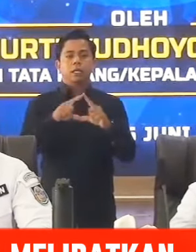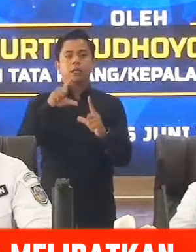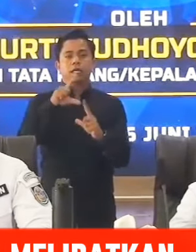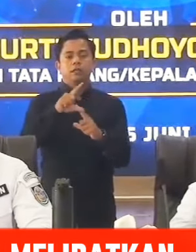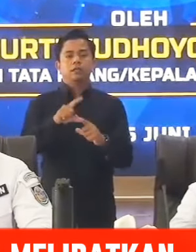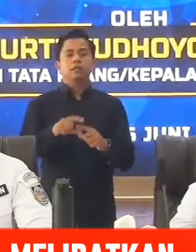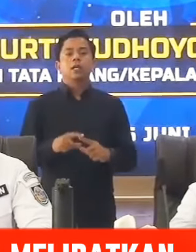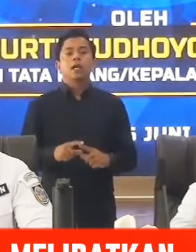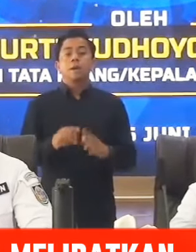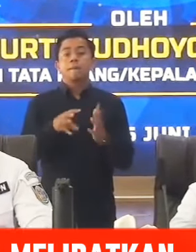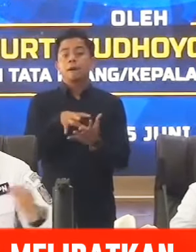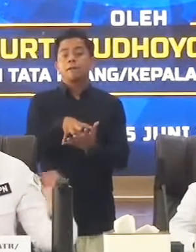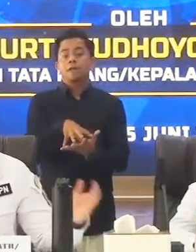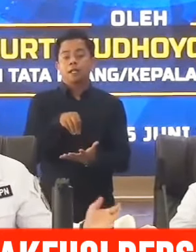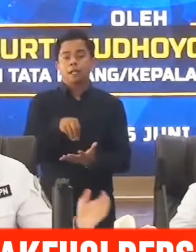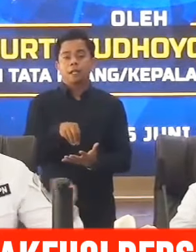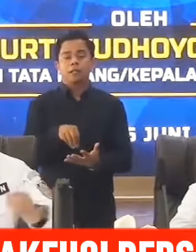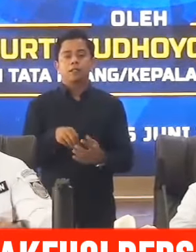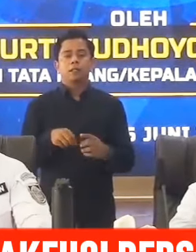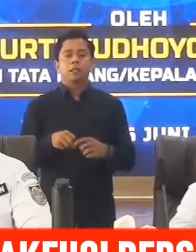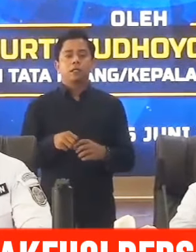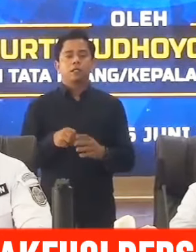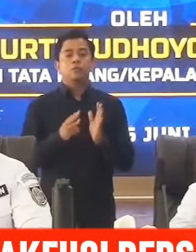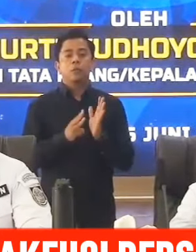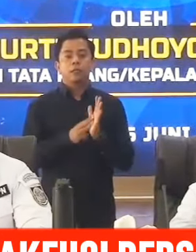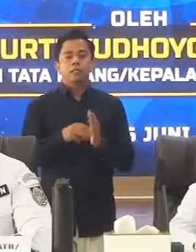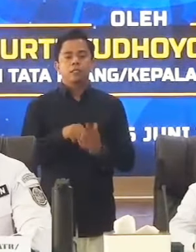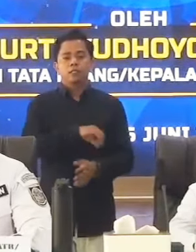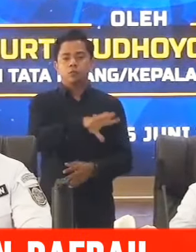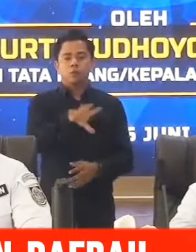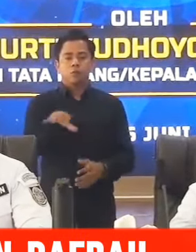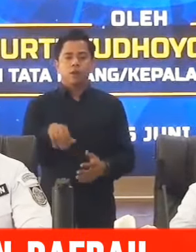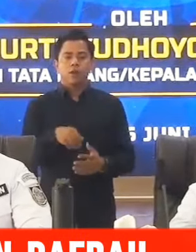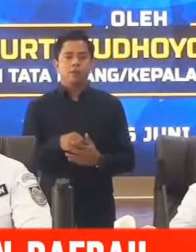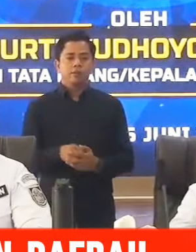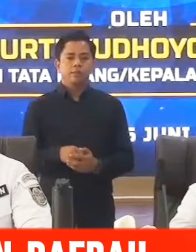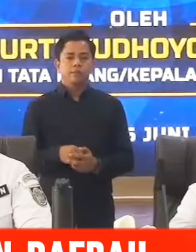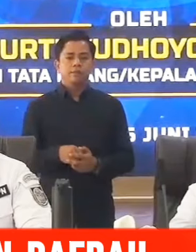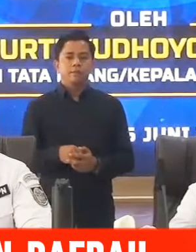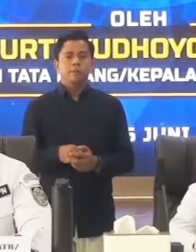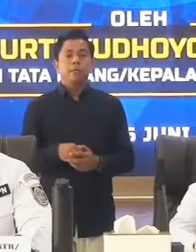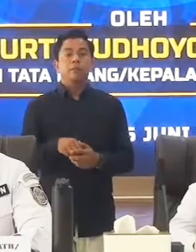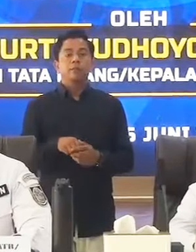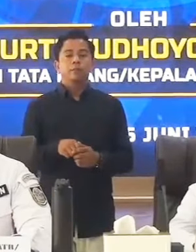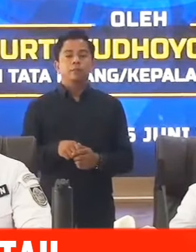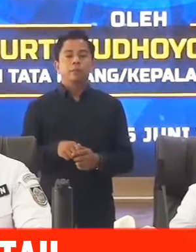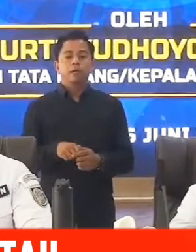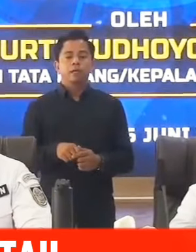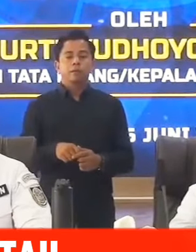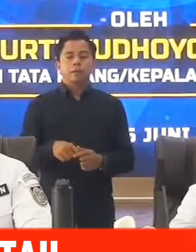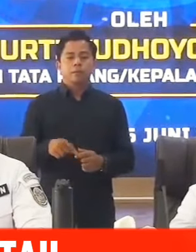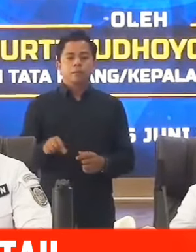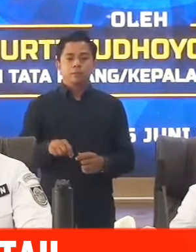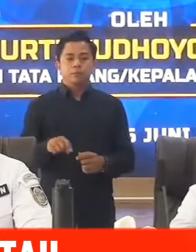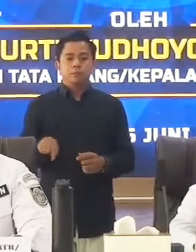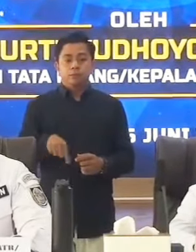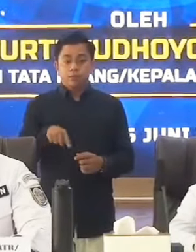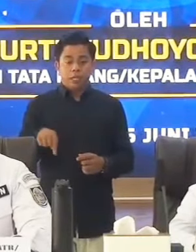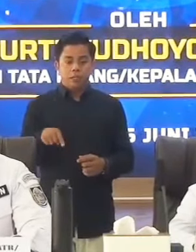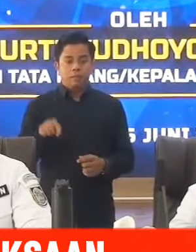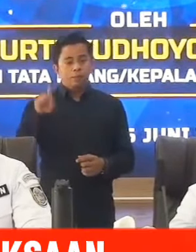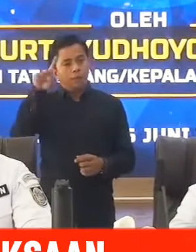Kementerian APBPN yang melibatkan sekali lagi semua stakeholders, baik pusat maupun daerah, baik